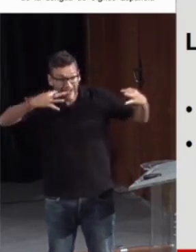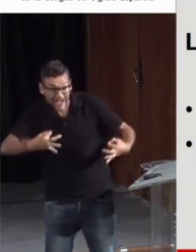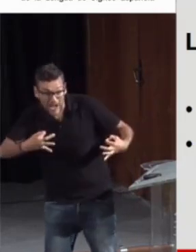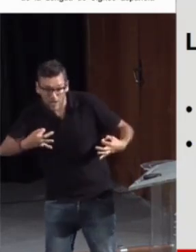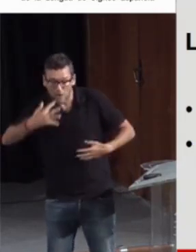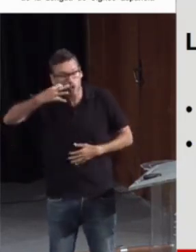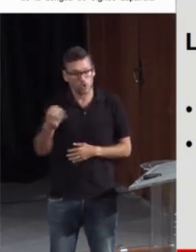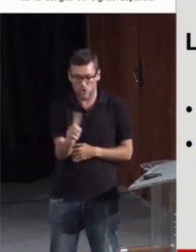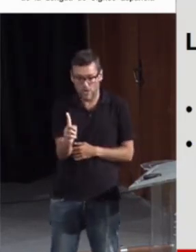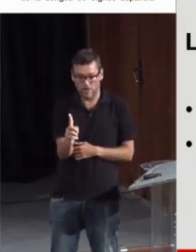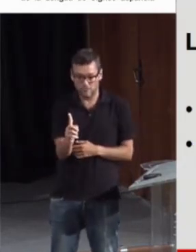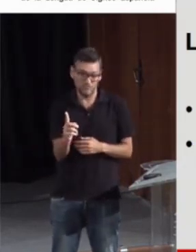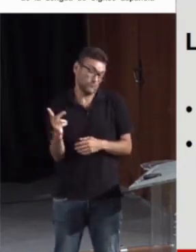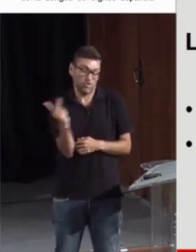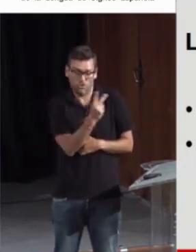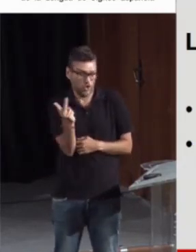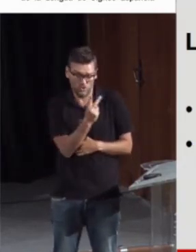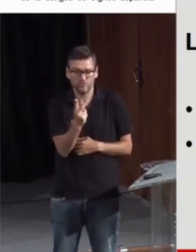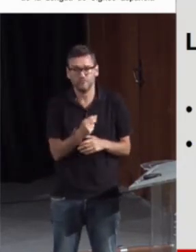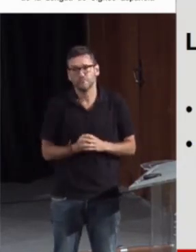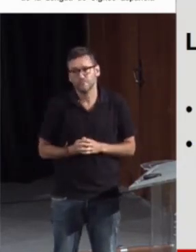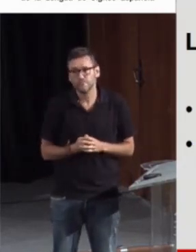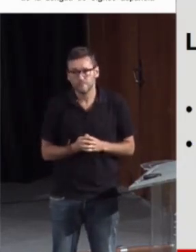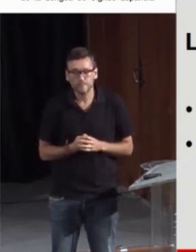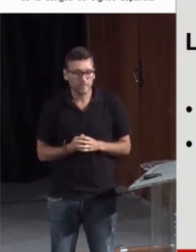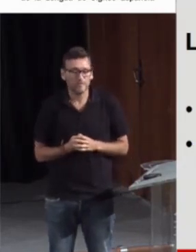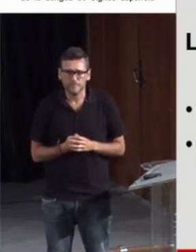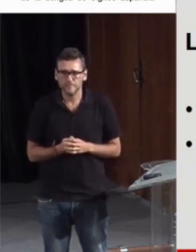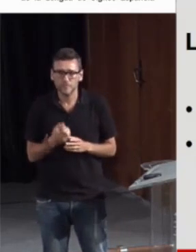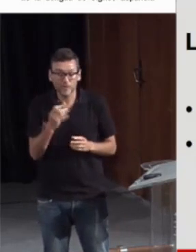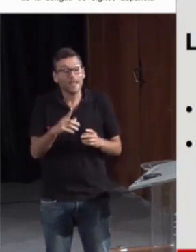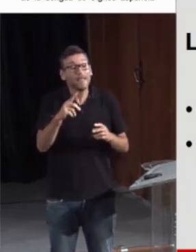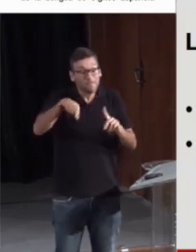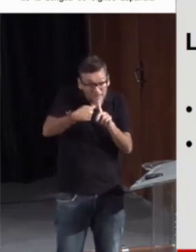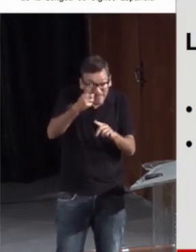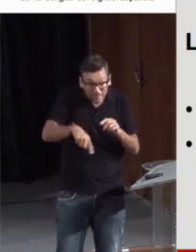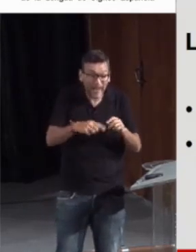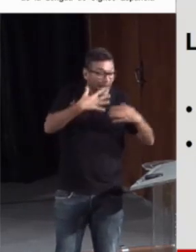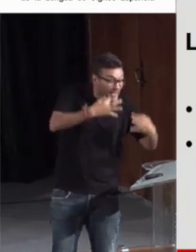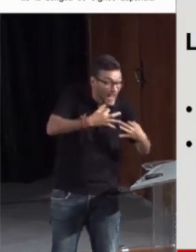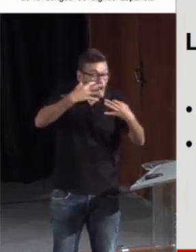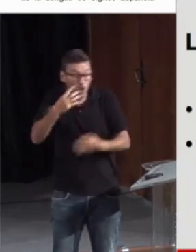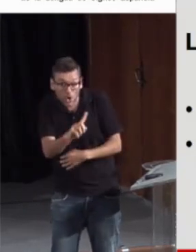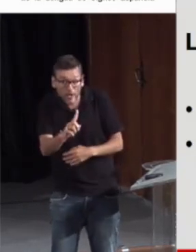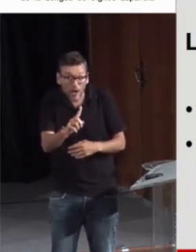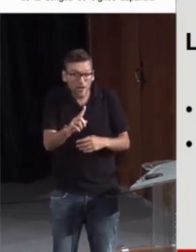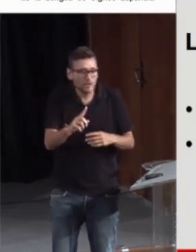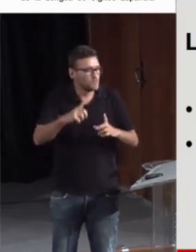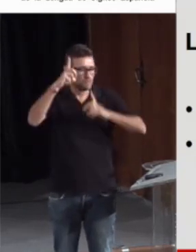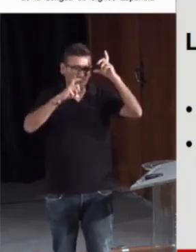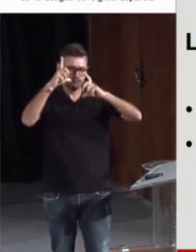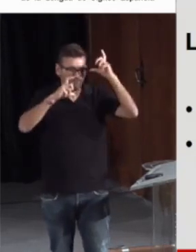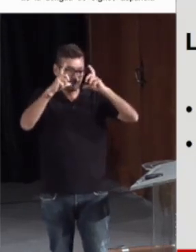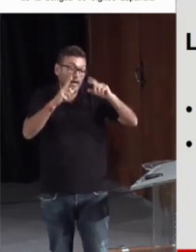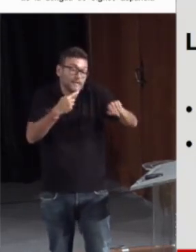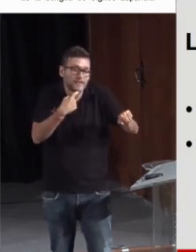Este condicional se puede dar en relaciones reales o irreales o hipotéticas. Y además